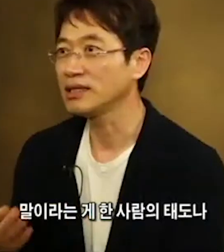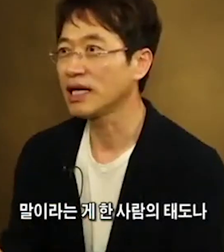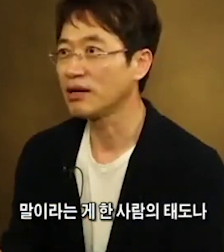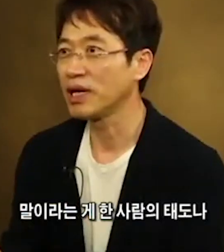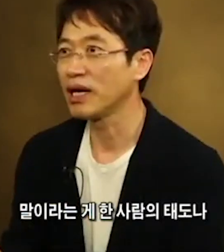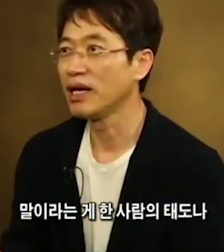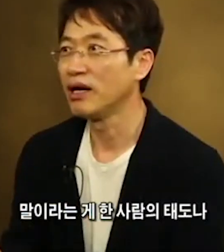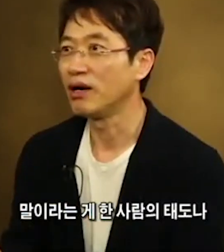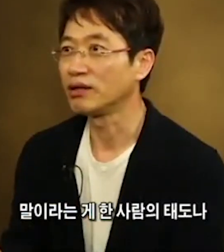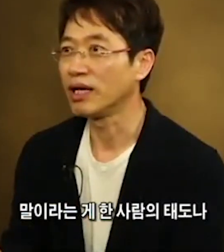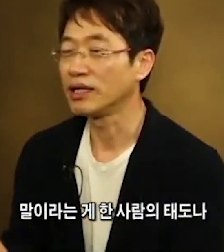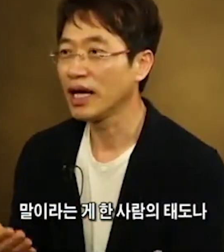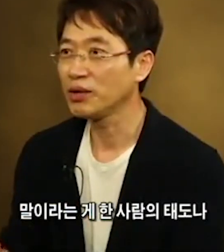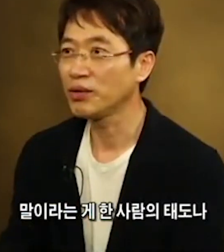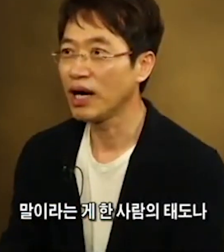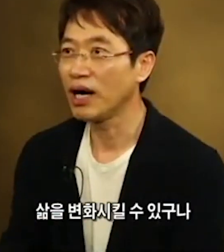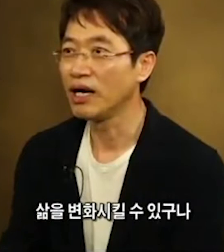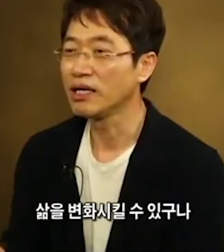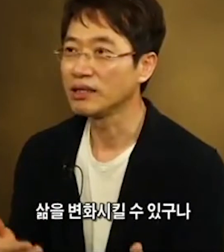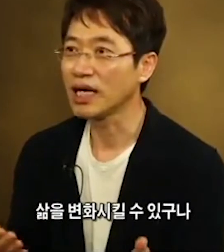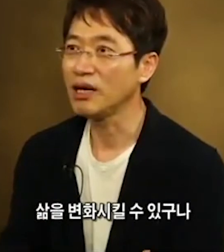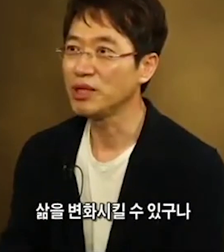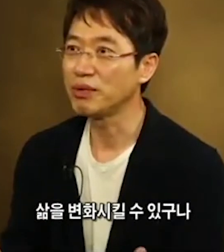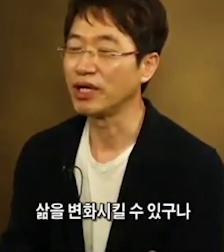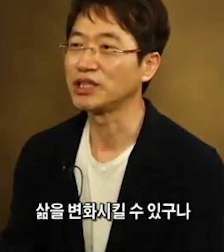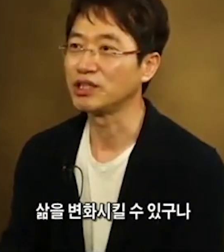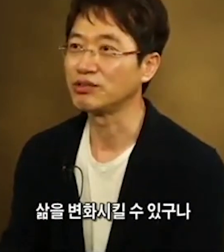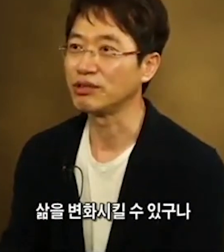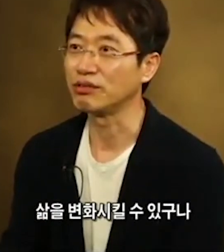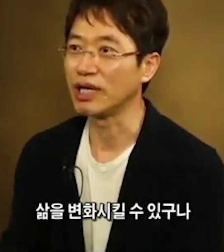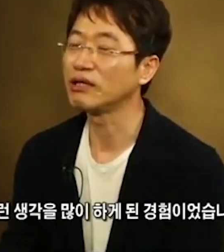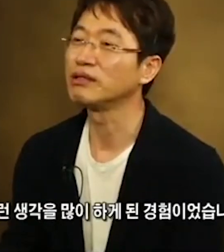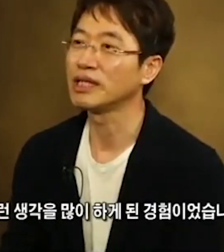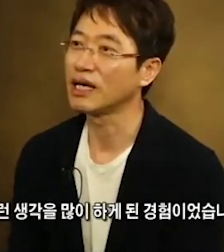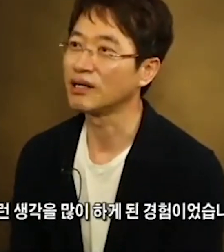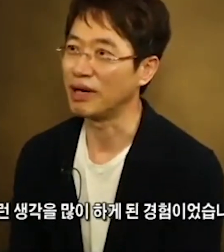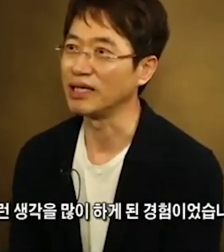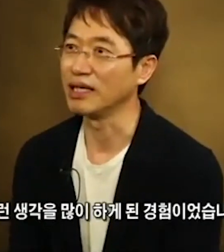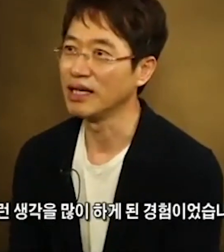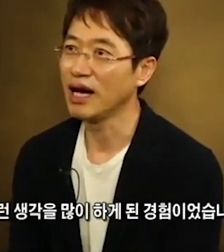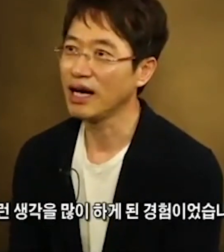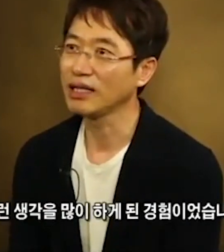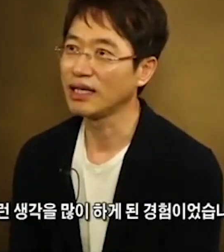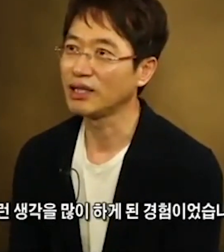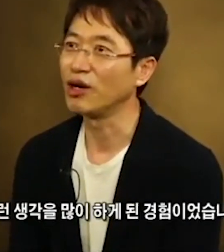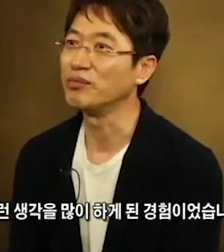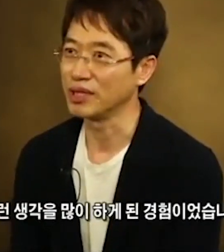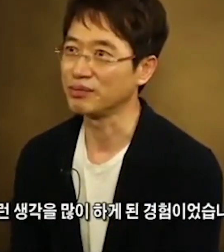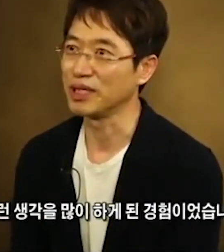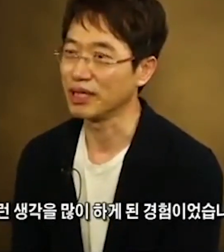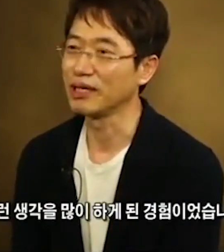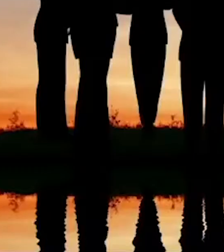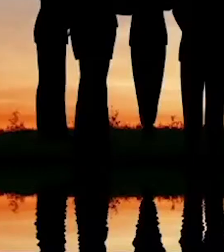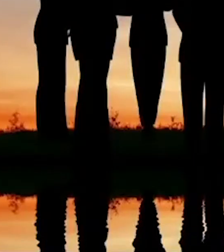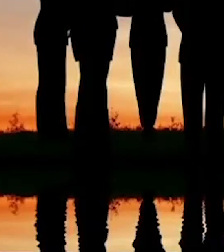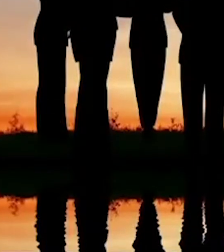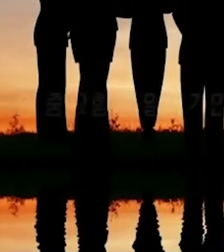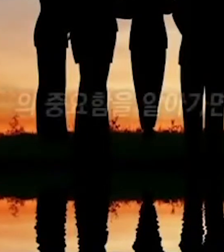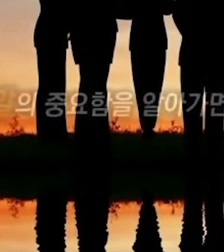이렇게 한 사람의 어떠한 태도나 그 삶을 변화시킬 수 있구나 이런 생각을 많이 하게 된 경험이었습니다.